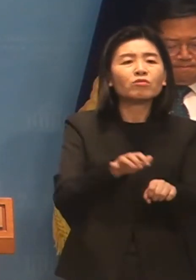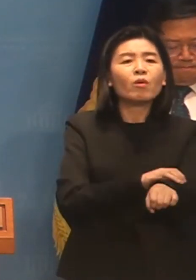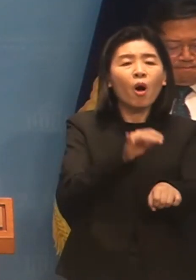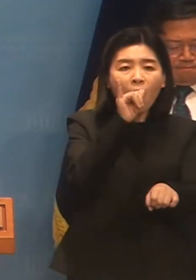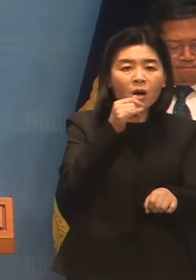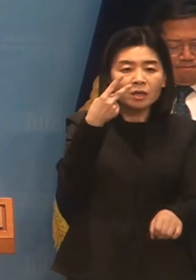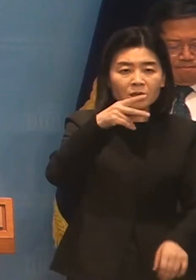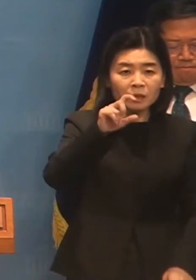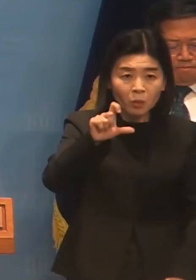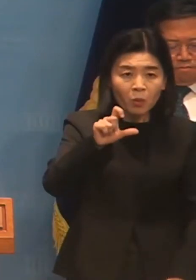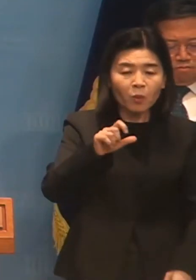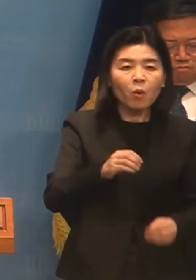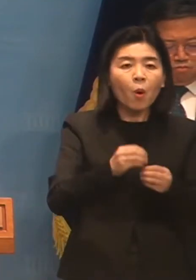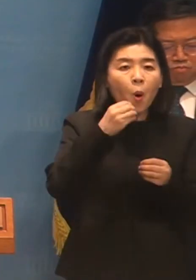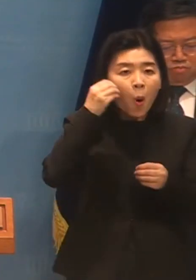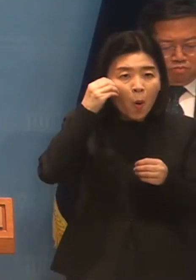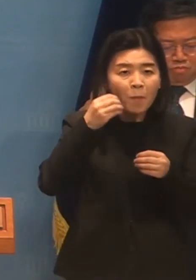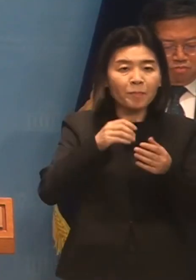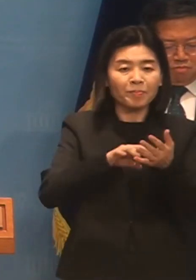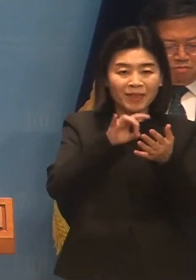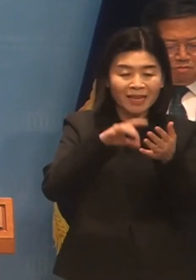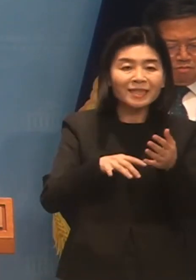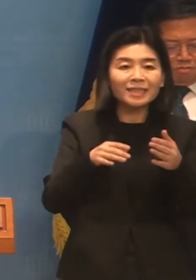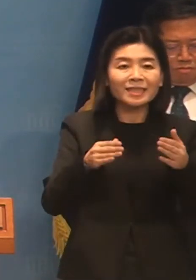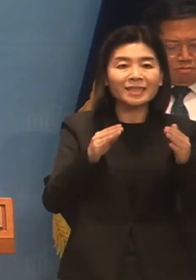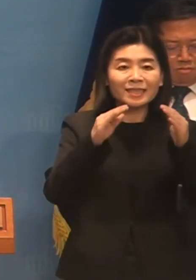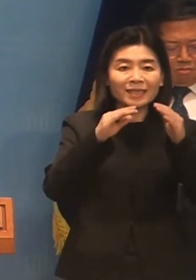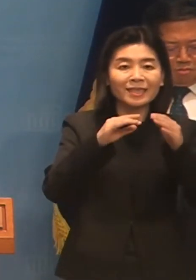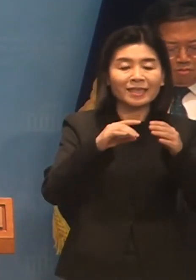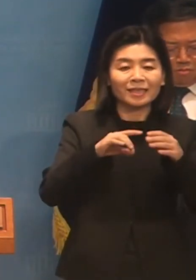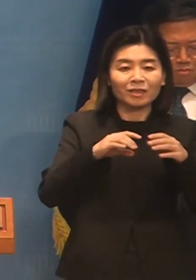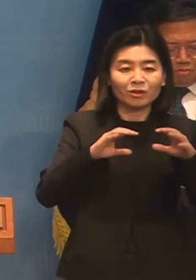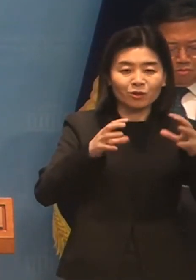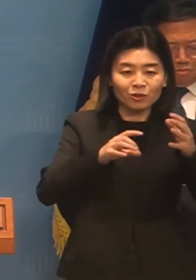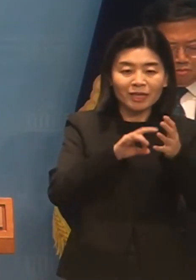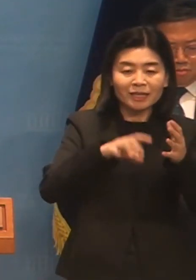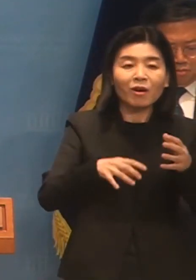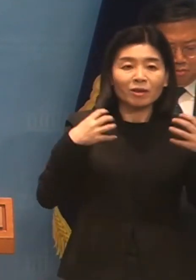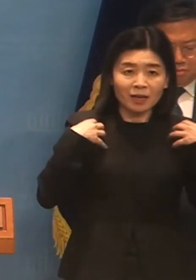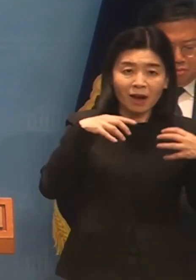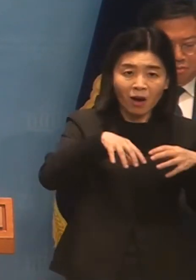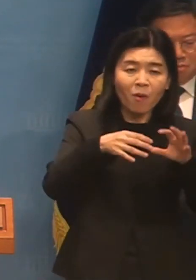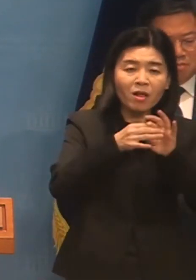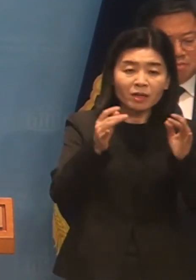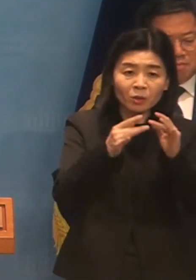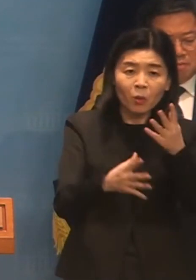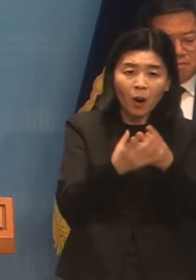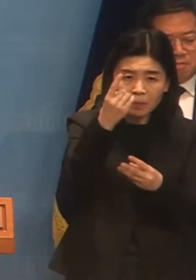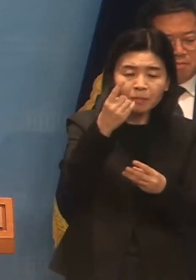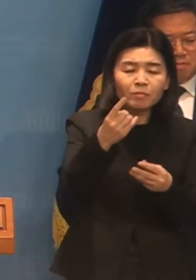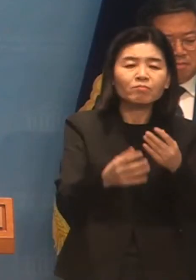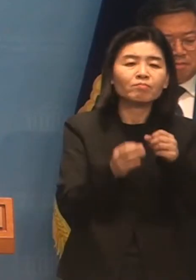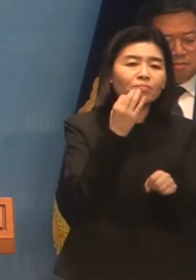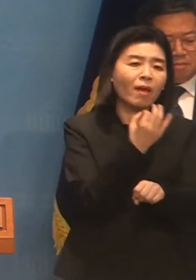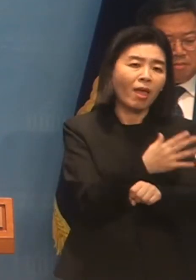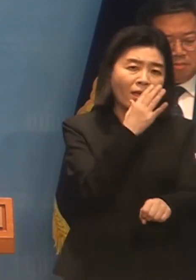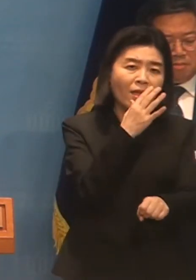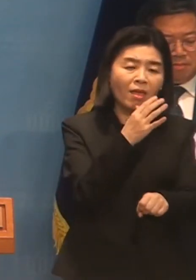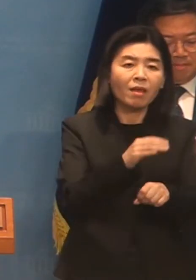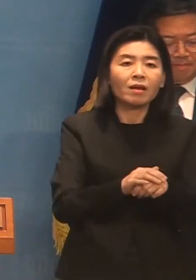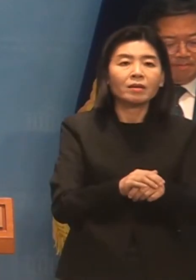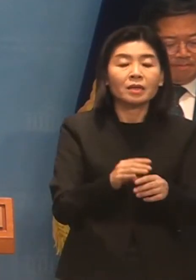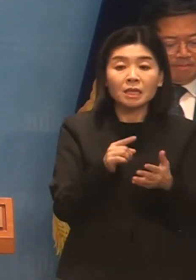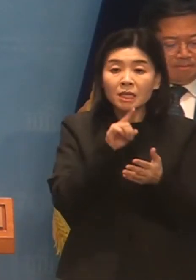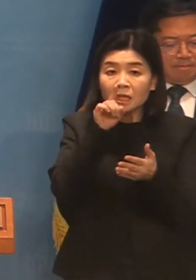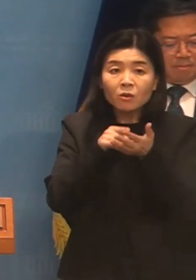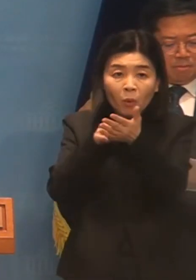2015년 홈택스가 시행된 이후로 통합되어 상당히 편리해졌습니다. 대신 신고하는 원천 징수 형태